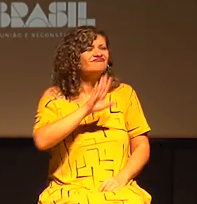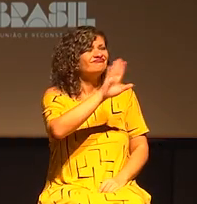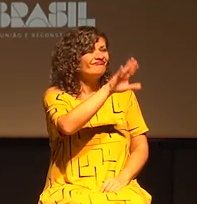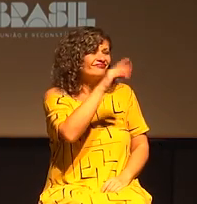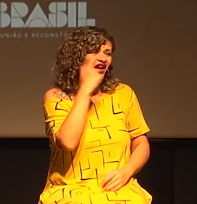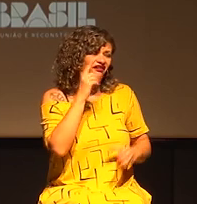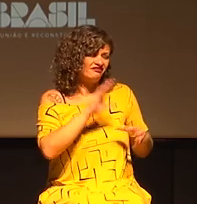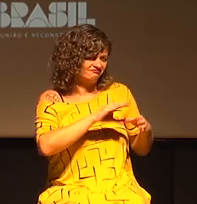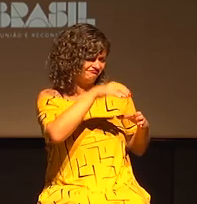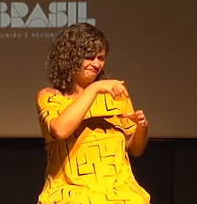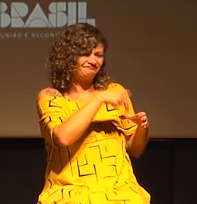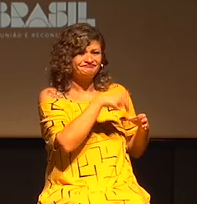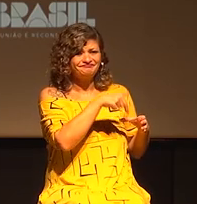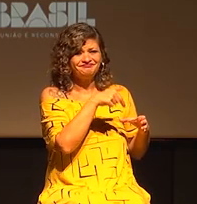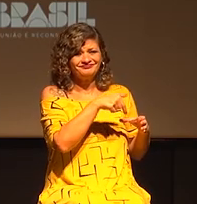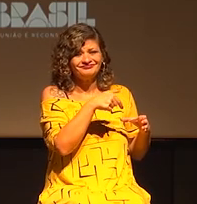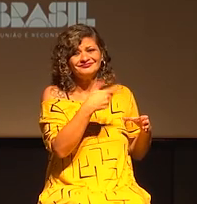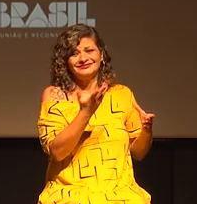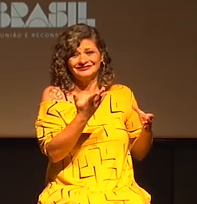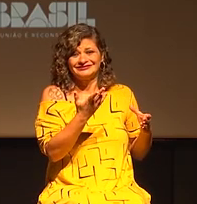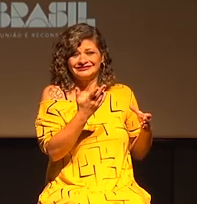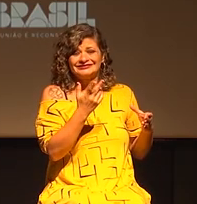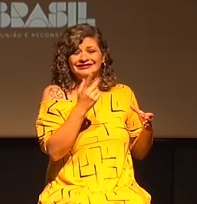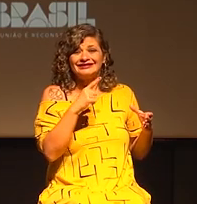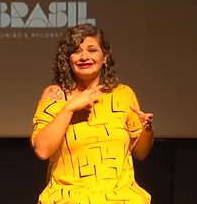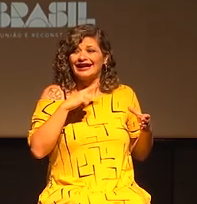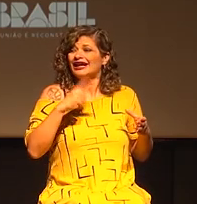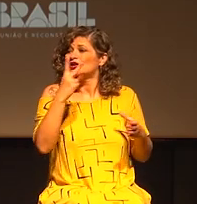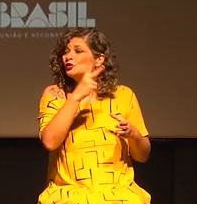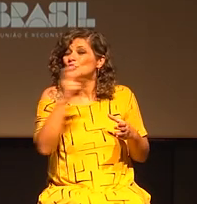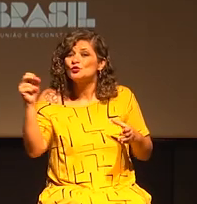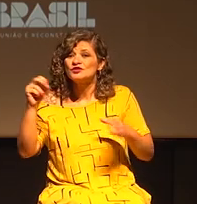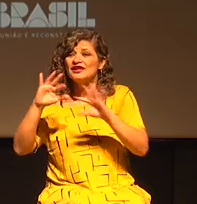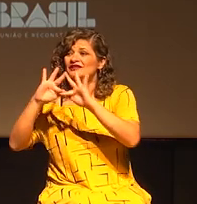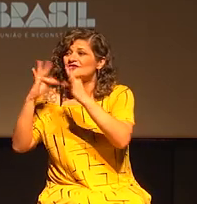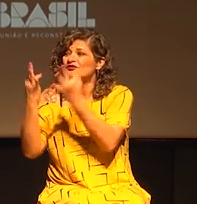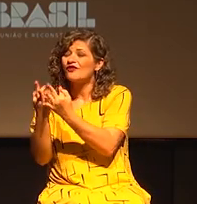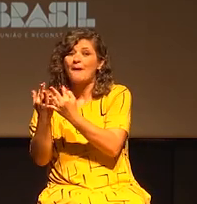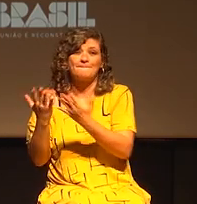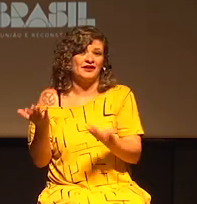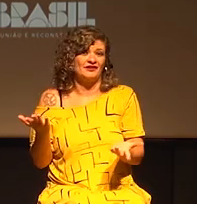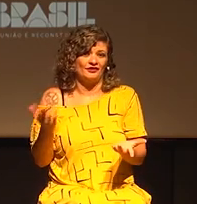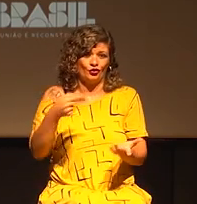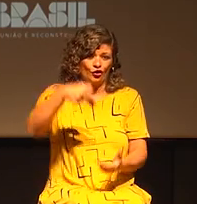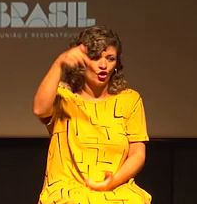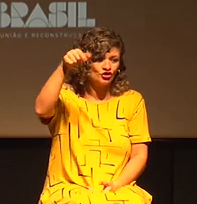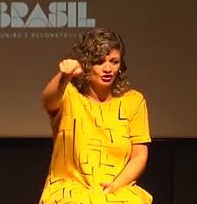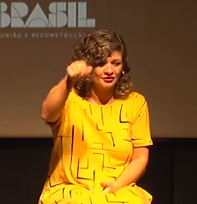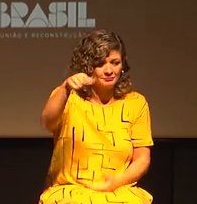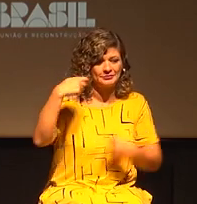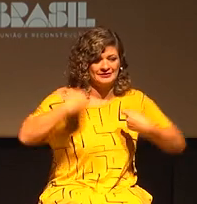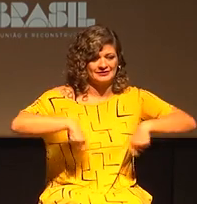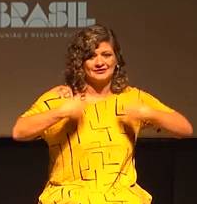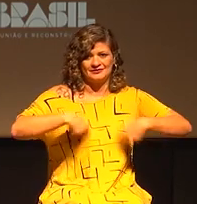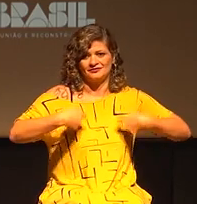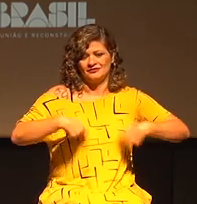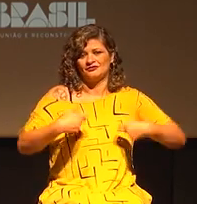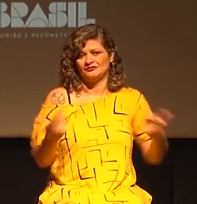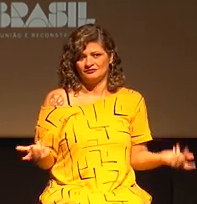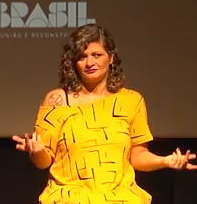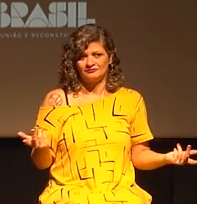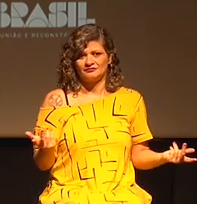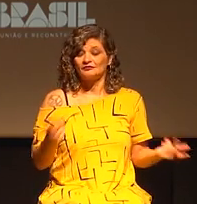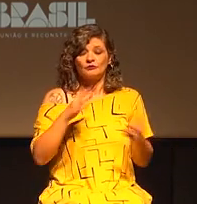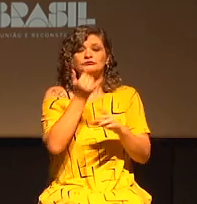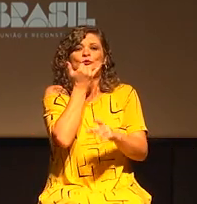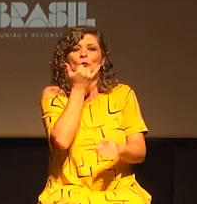entregarem marmitao aqui também a gente tem 200 famílias aqui no Peri Alto no futuro melhor ah 200 famílias não